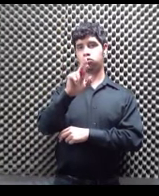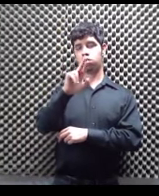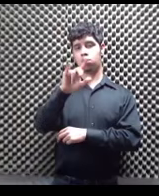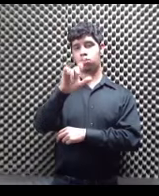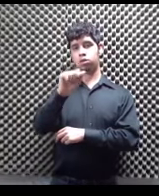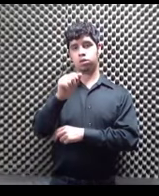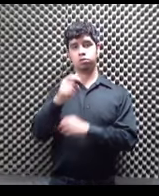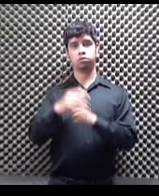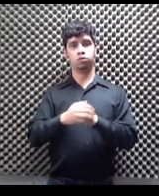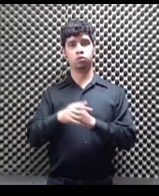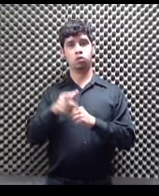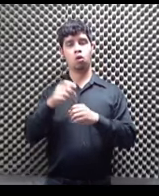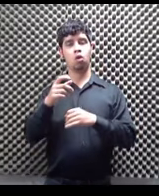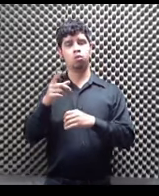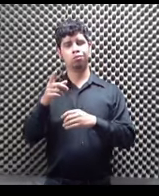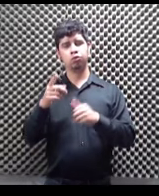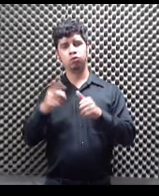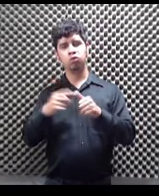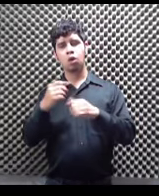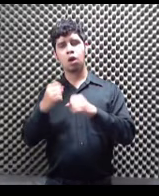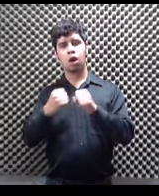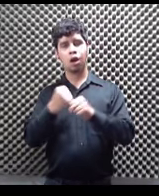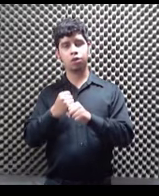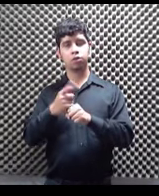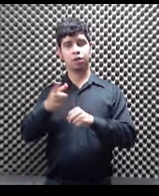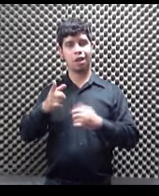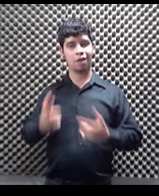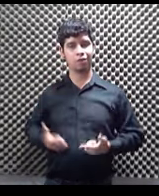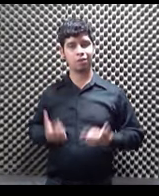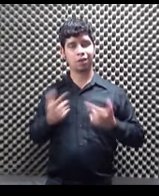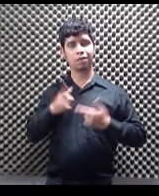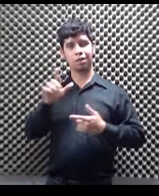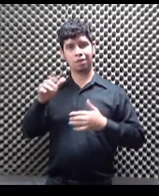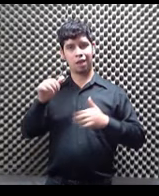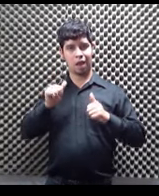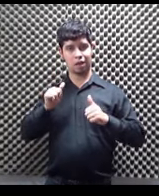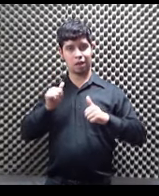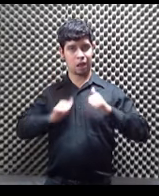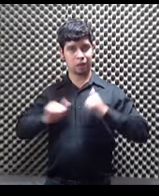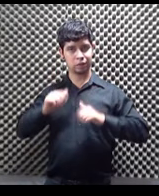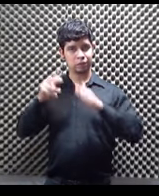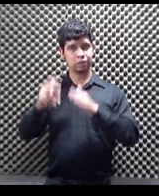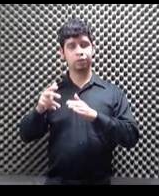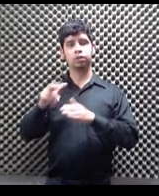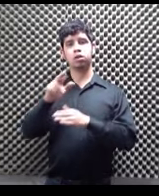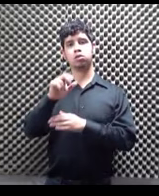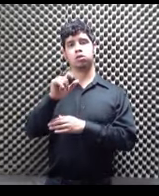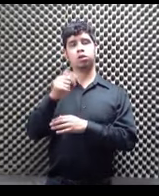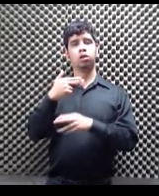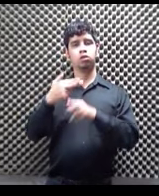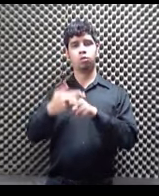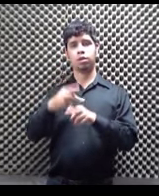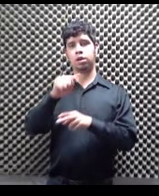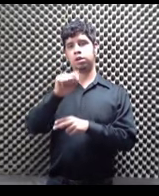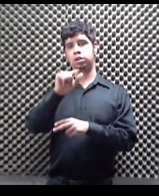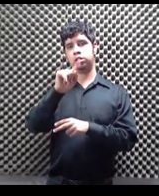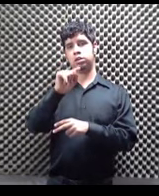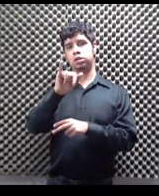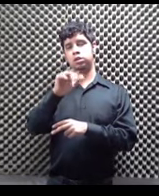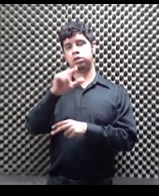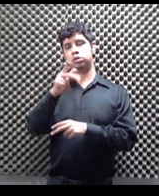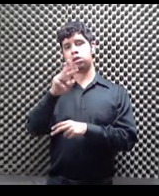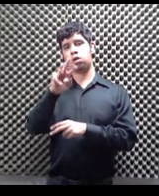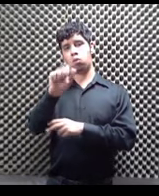basa en unos años de la vida de la gran actriz que fuera Rosaura Andreu, Titi Chagua, que es como más la conoce todo el